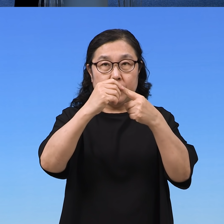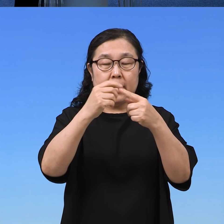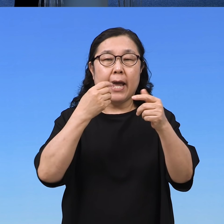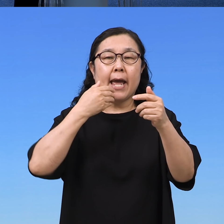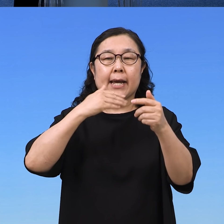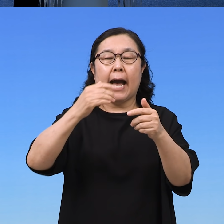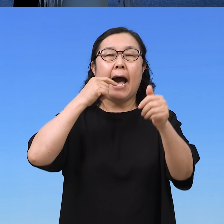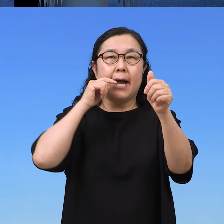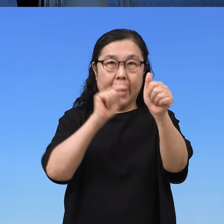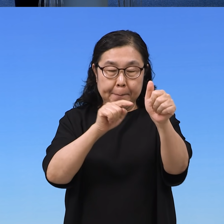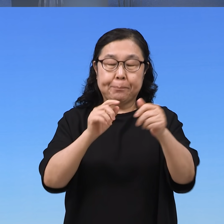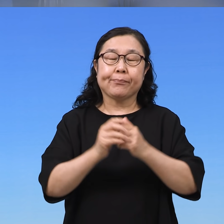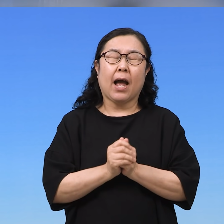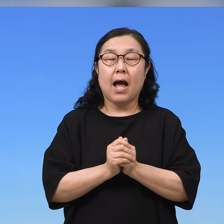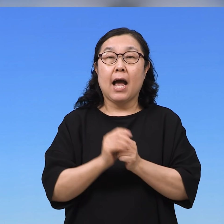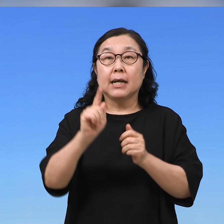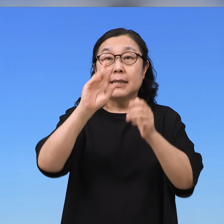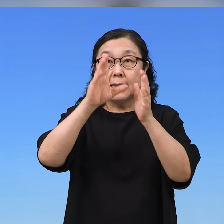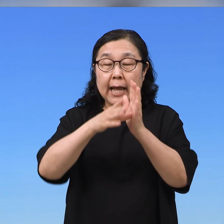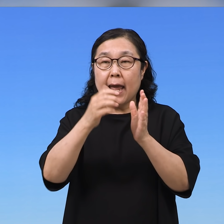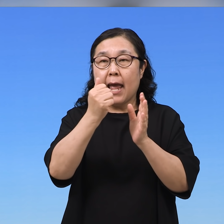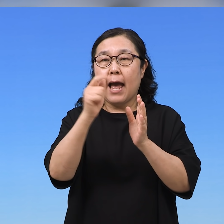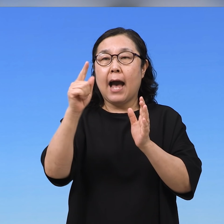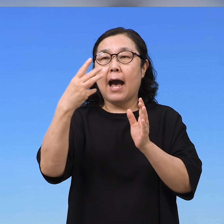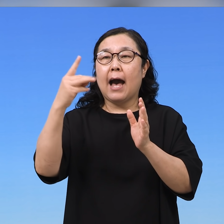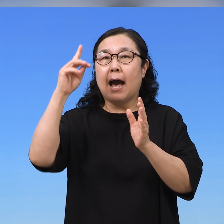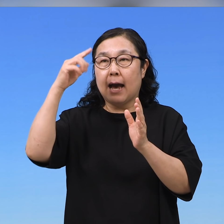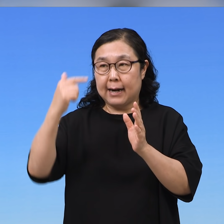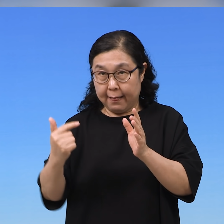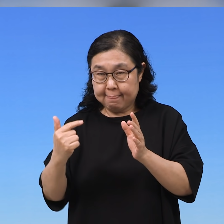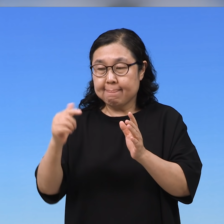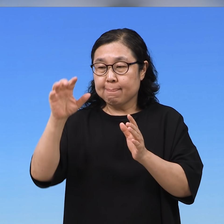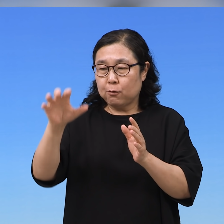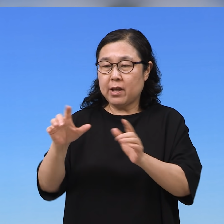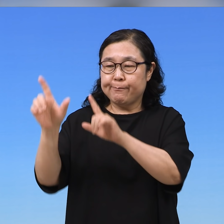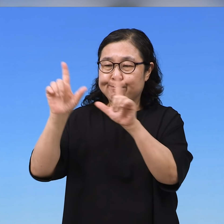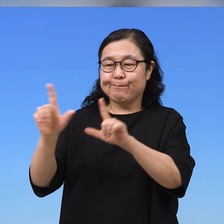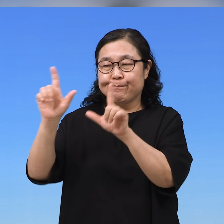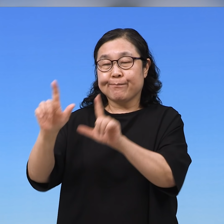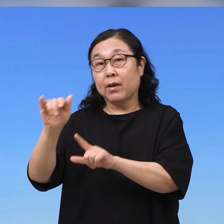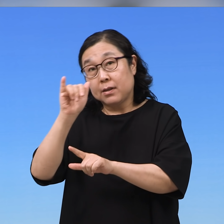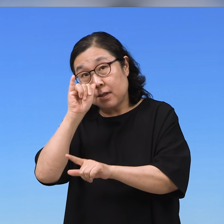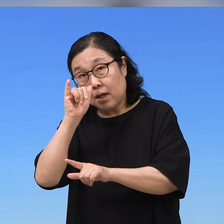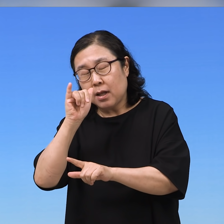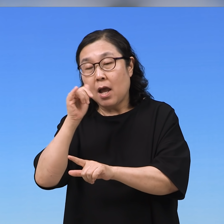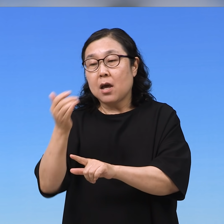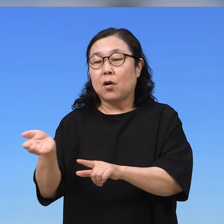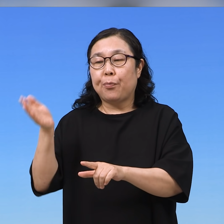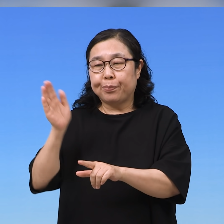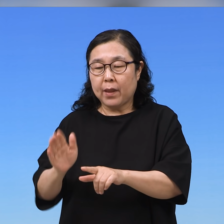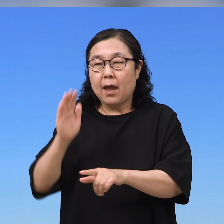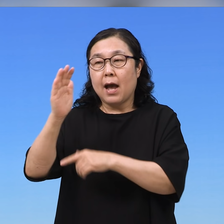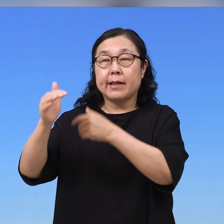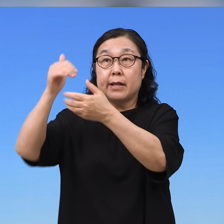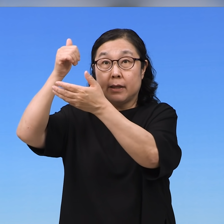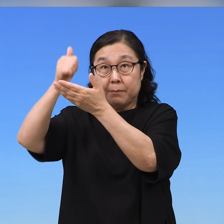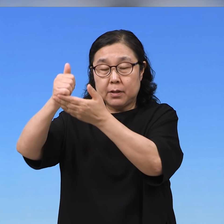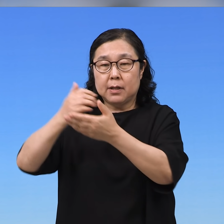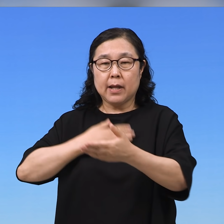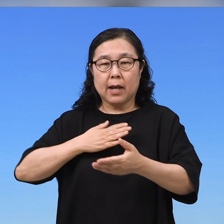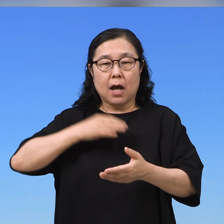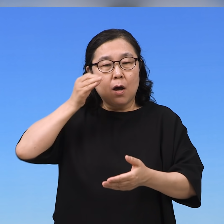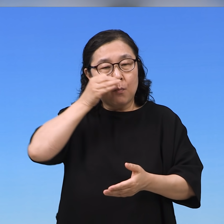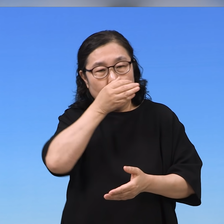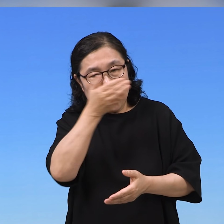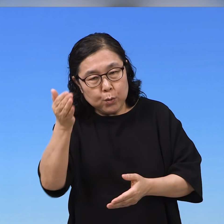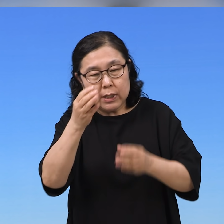가라. 그 당시 아브라함은 이 하란이라는 곳에 머물러 있었는데 하나님께서는 내가